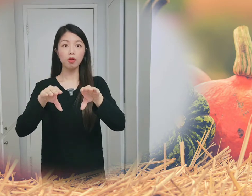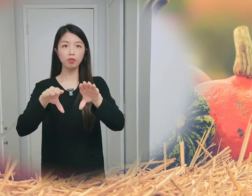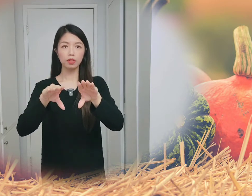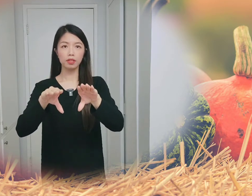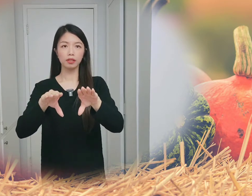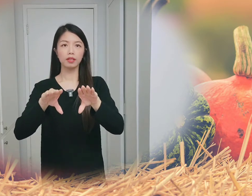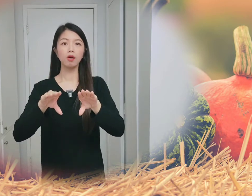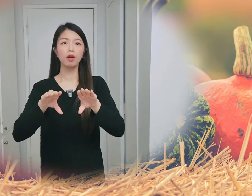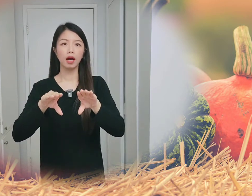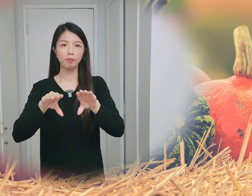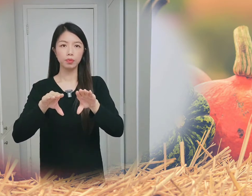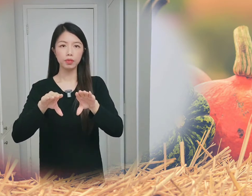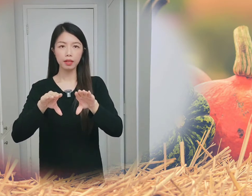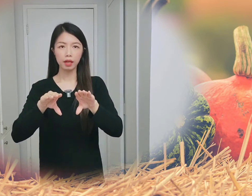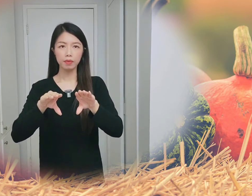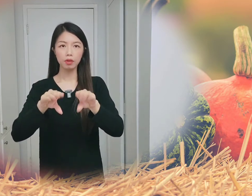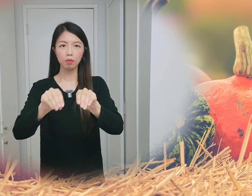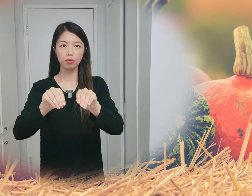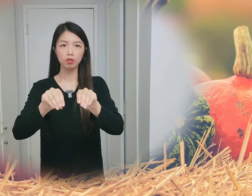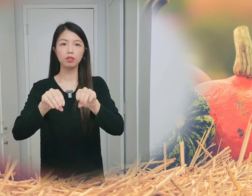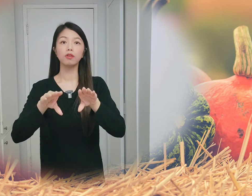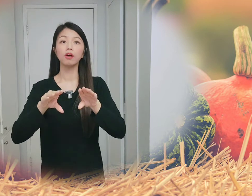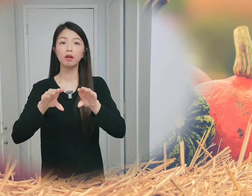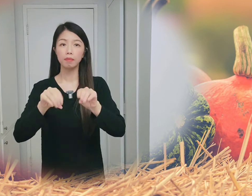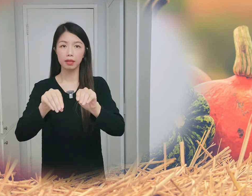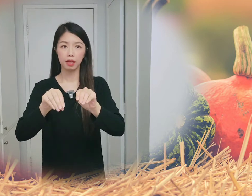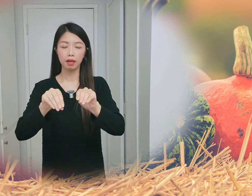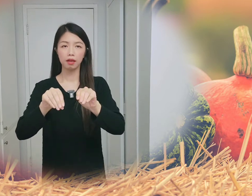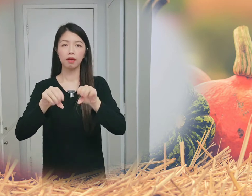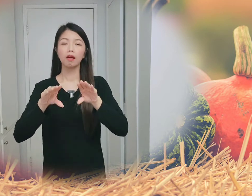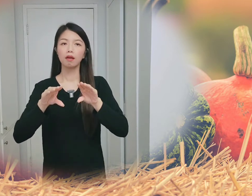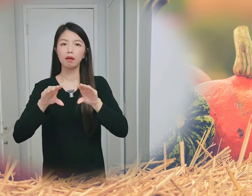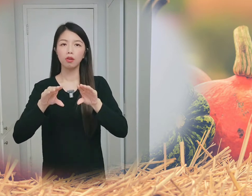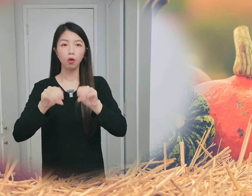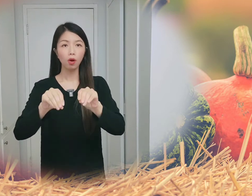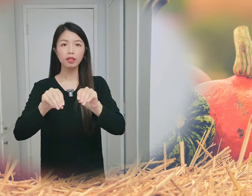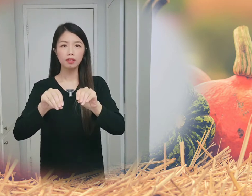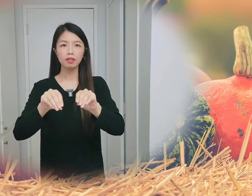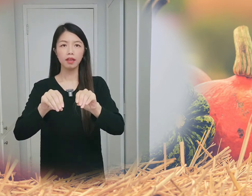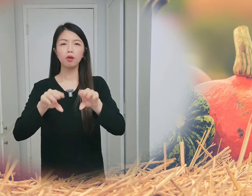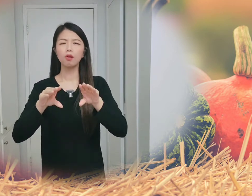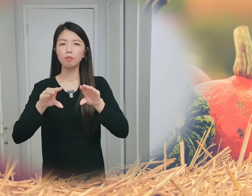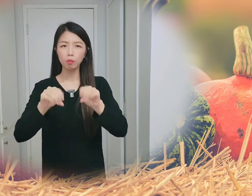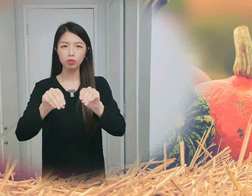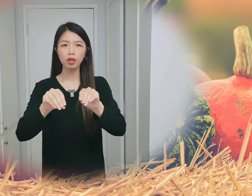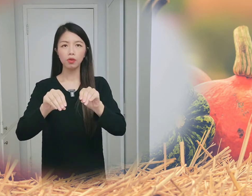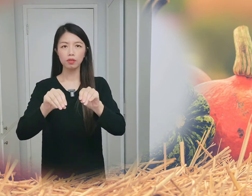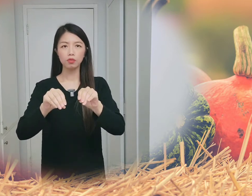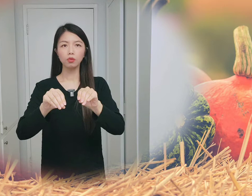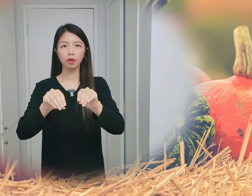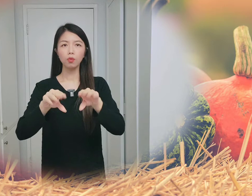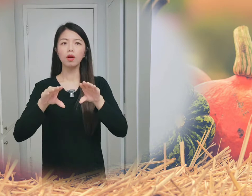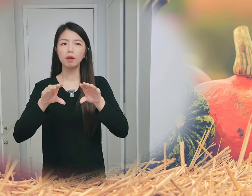이렇게 벌려주시는 이 상태에서 앞으로 살짝 나가면서 붙여주시는 거예요. 마르다. 여러 가지 뜻이 있는데요. 멈추다라고